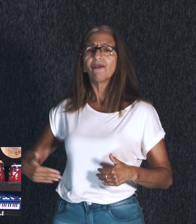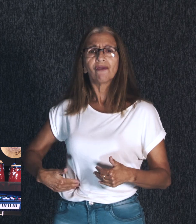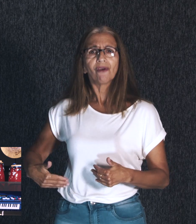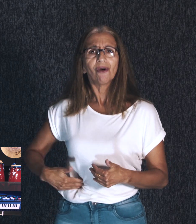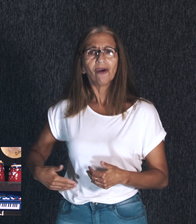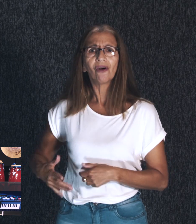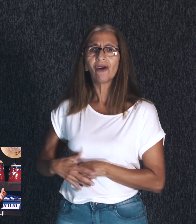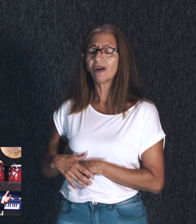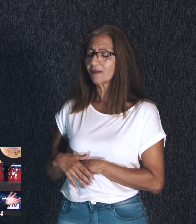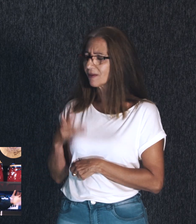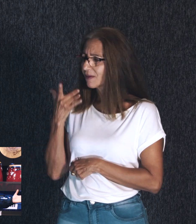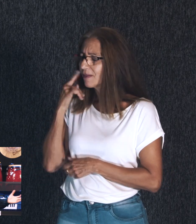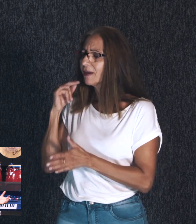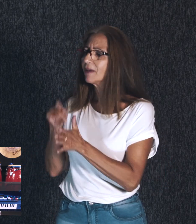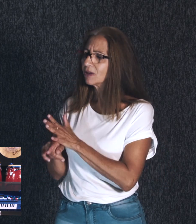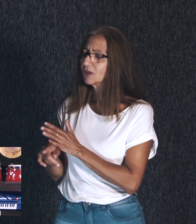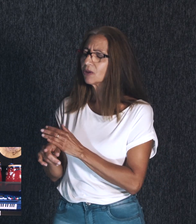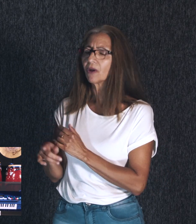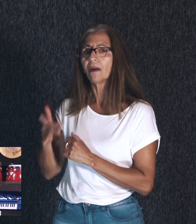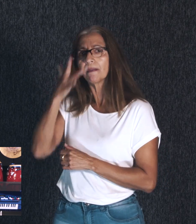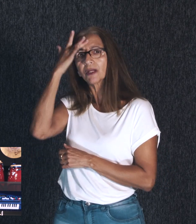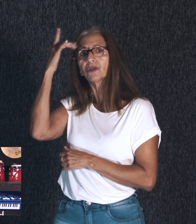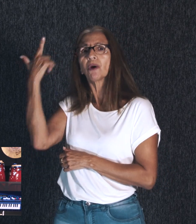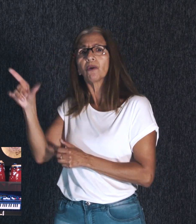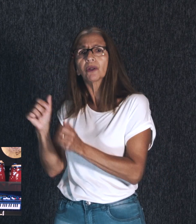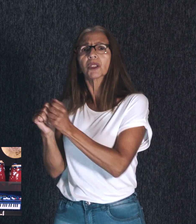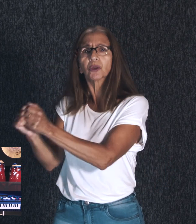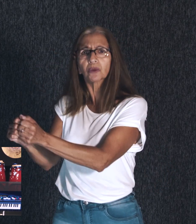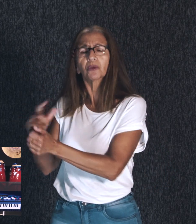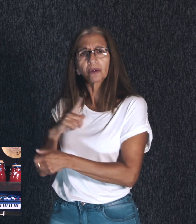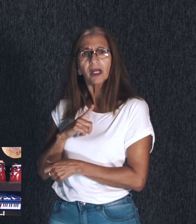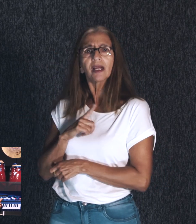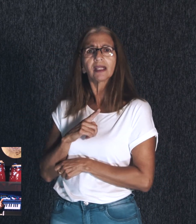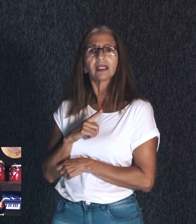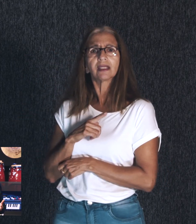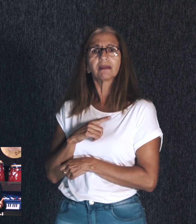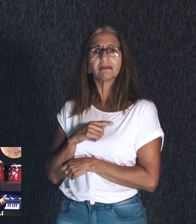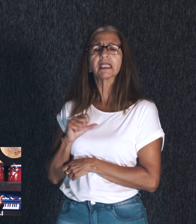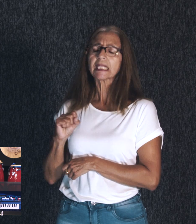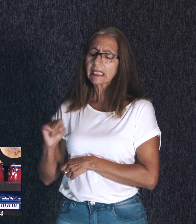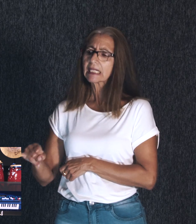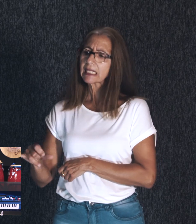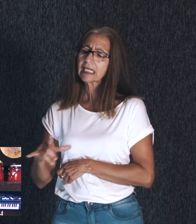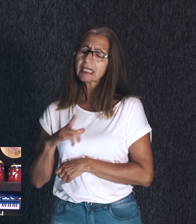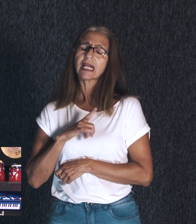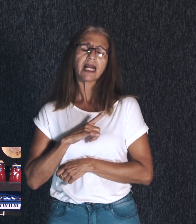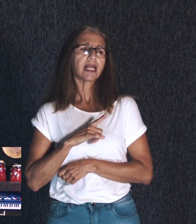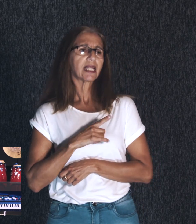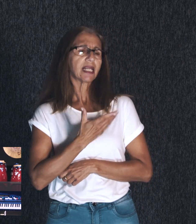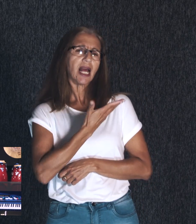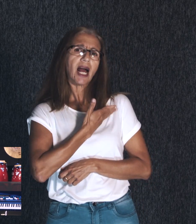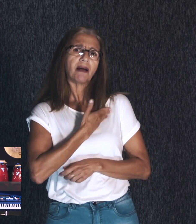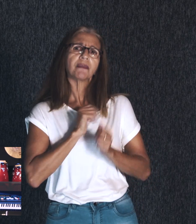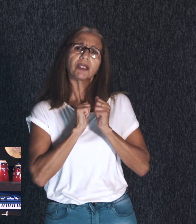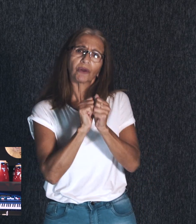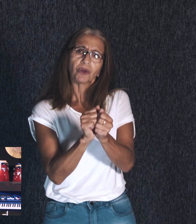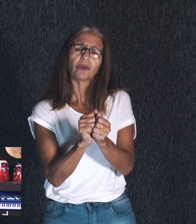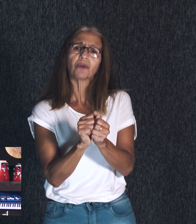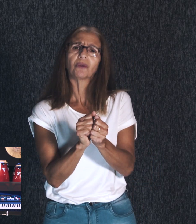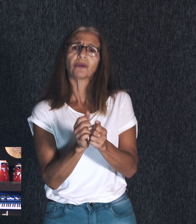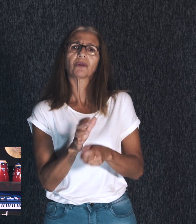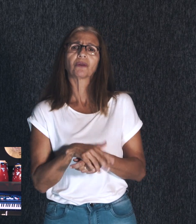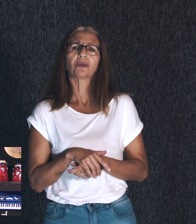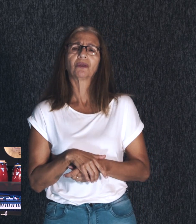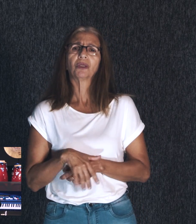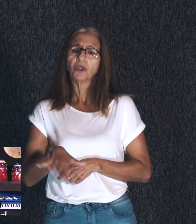E o pai disse: tem mais alguém aí com você? Ele disse: sim, pai, os meus amigos estão comigo, todos estão